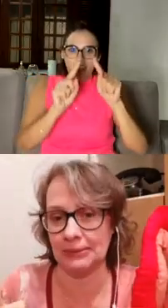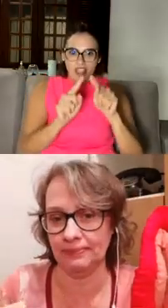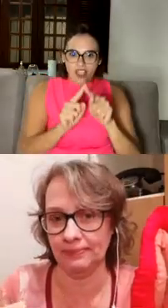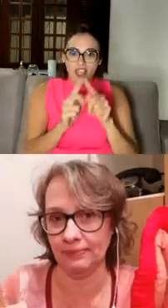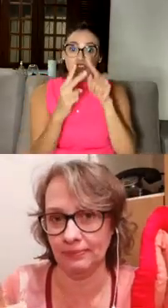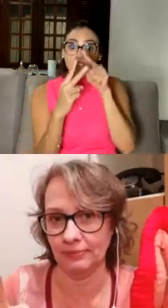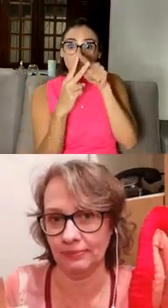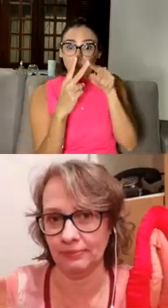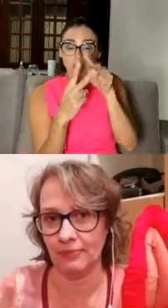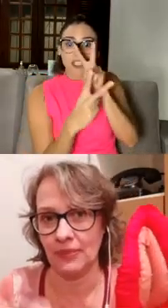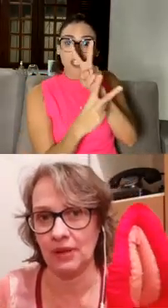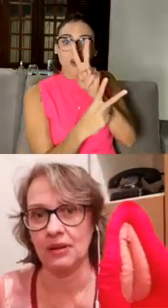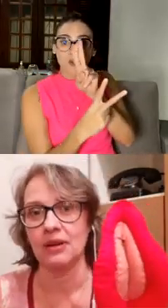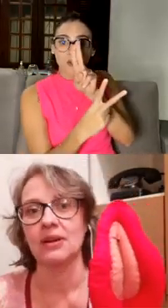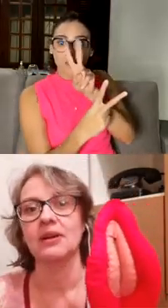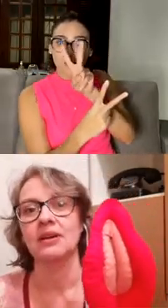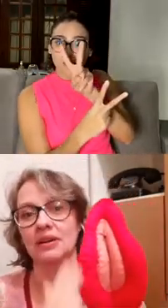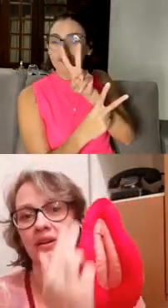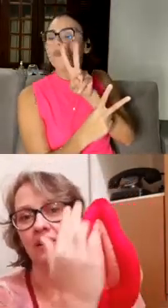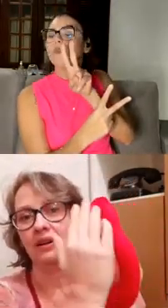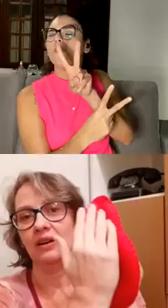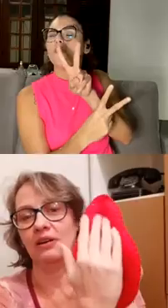vagina.